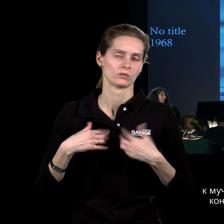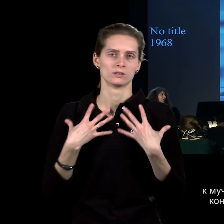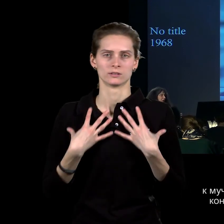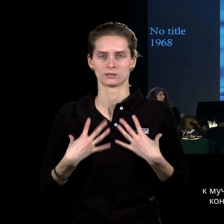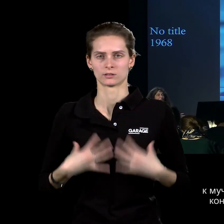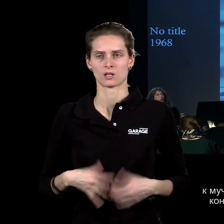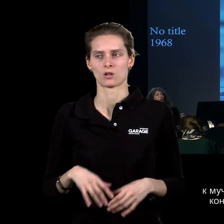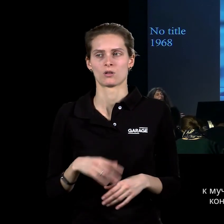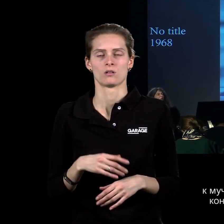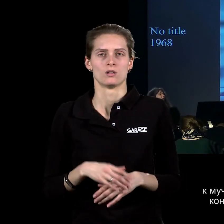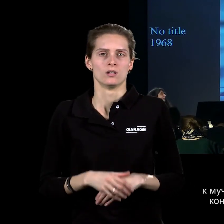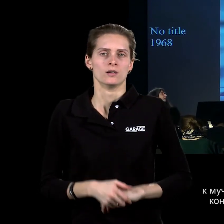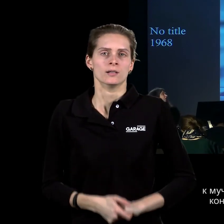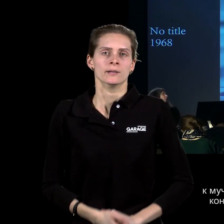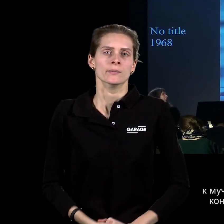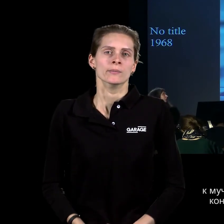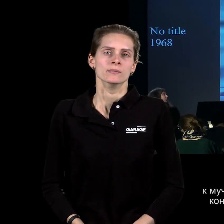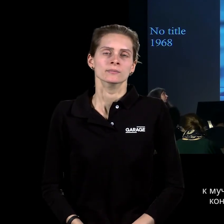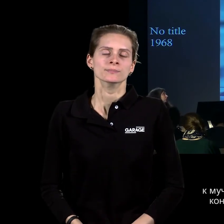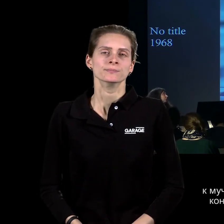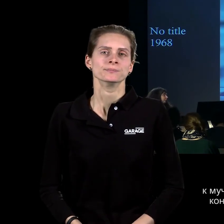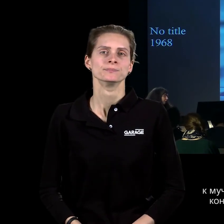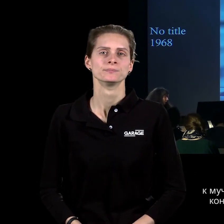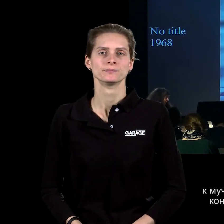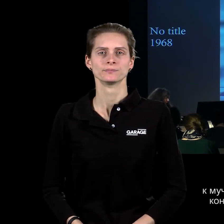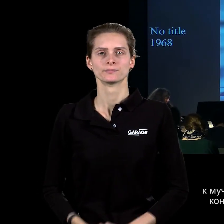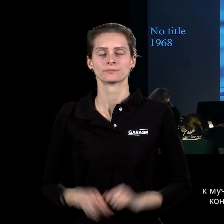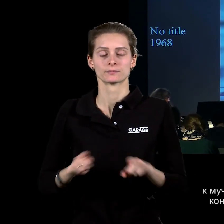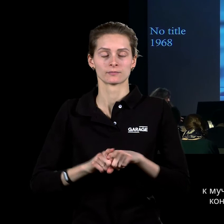даже некая каннибалистические коннотации его инсталляции были